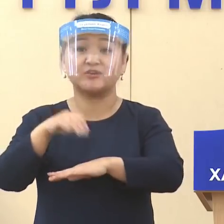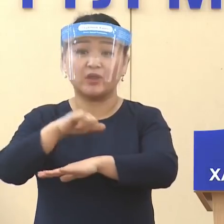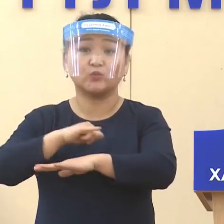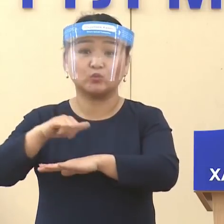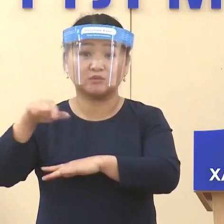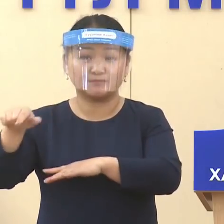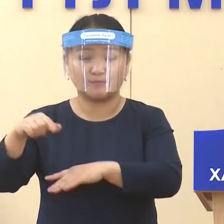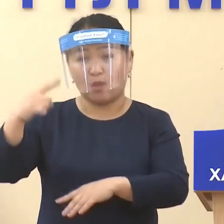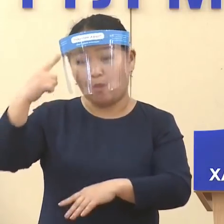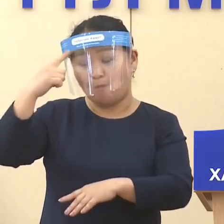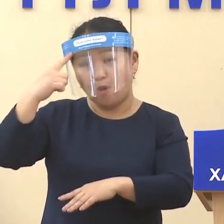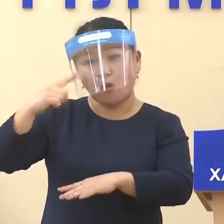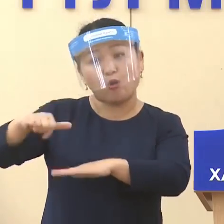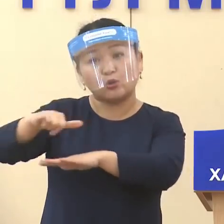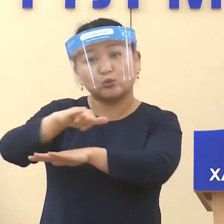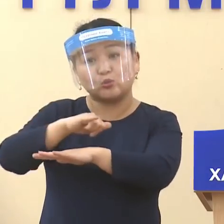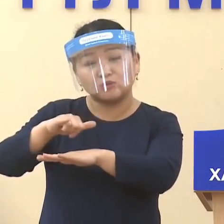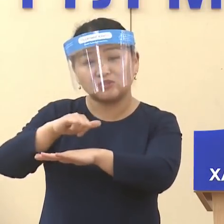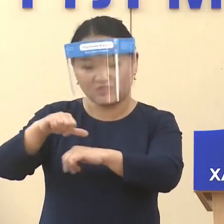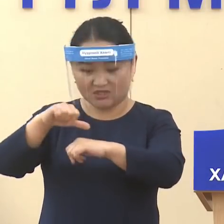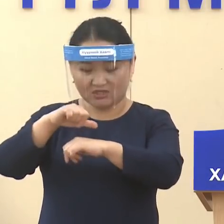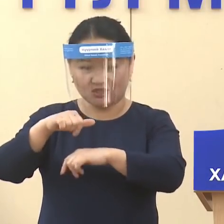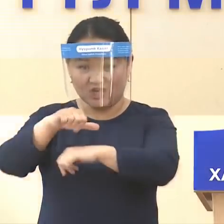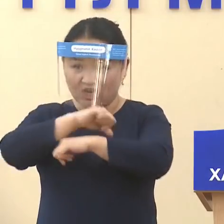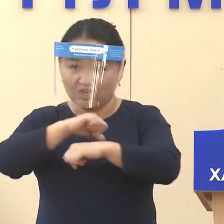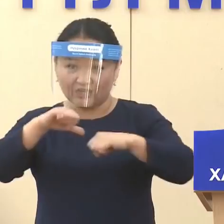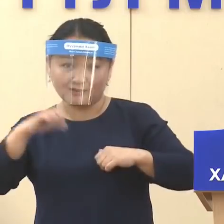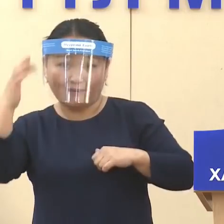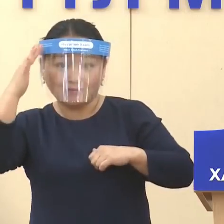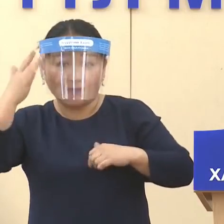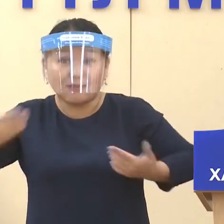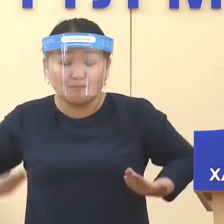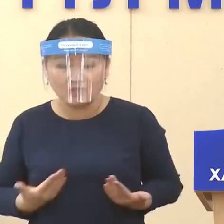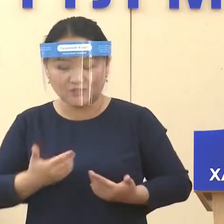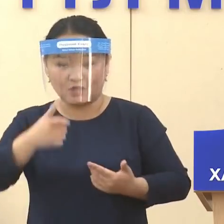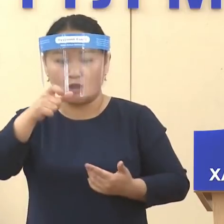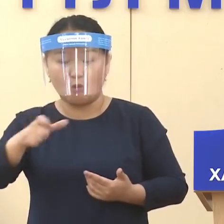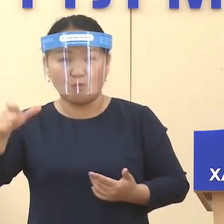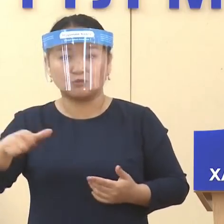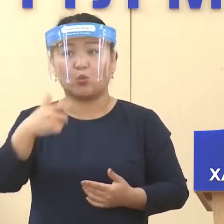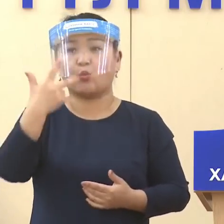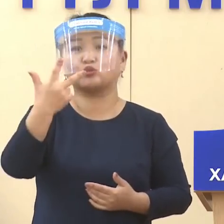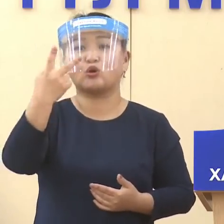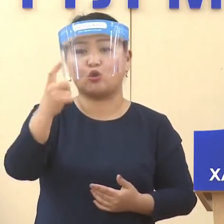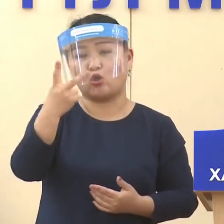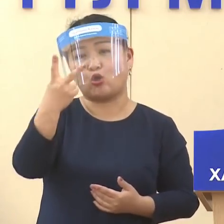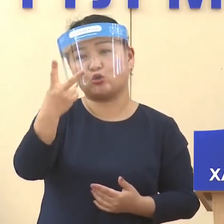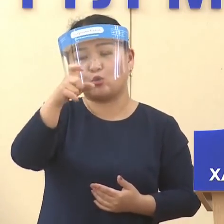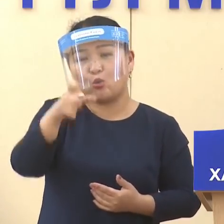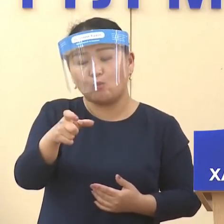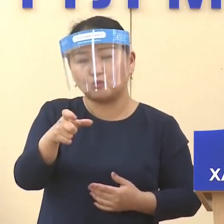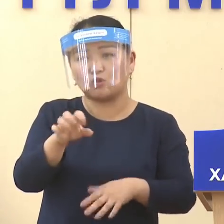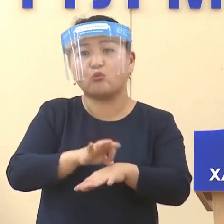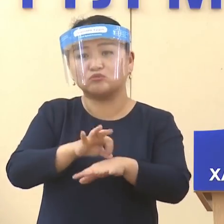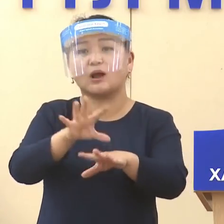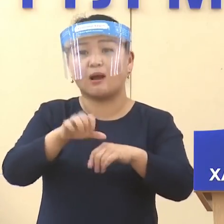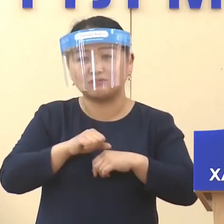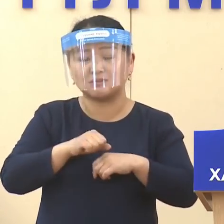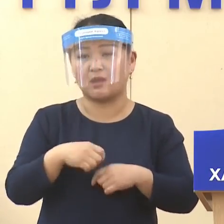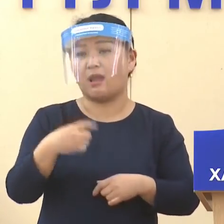оронд Монгол улсаас одоо Монгол улсын иргэдээс халдвар авсан нийт 32 хүн байна. За энэ 32 хүнээс бол 13